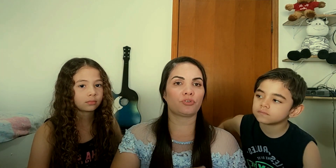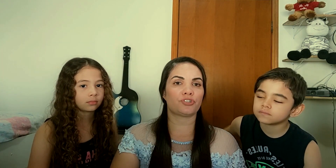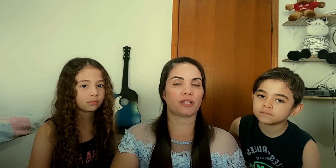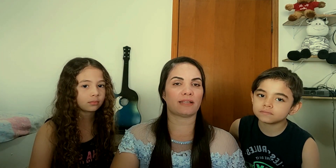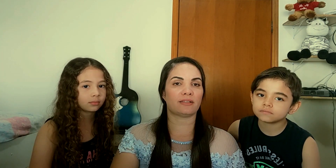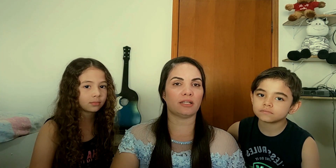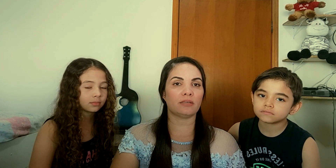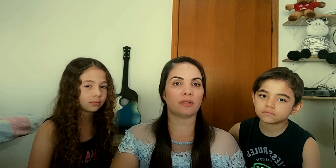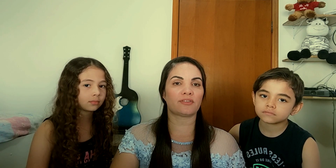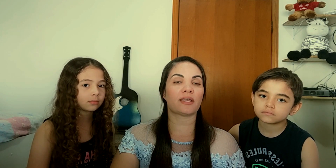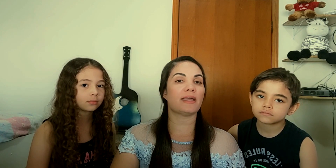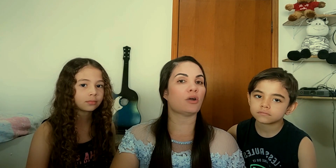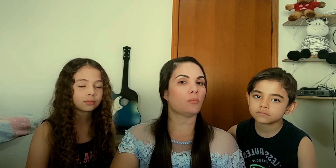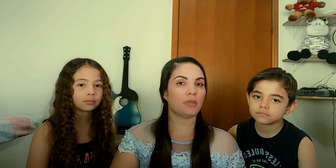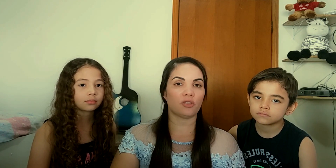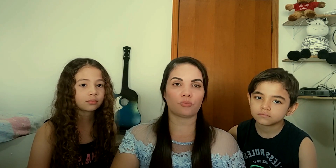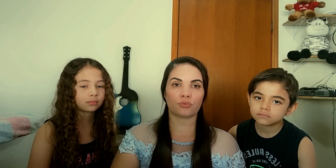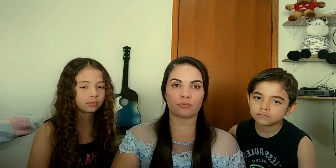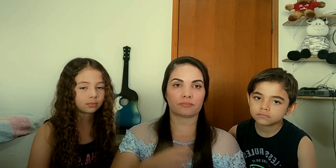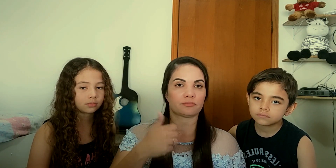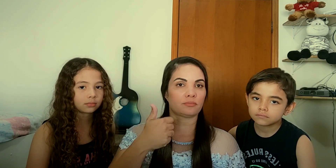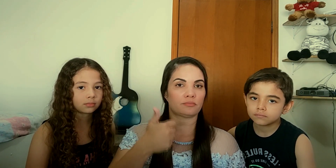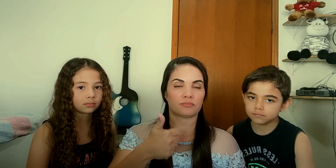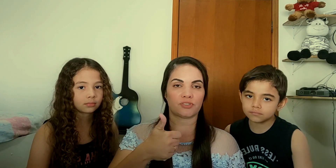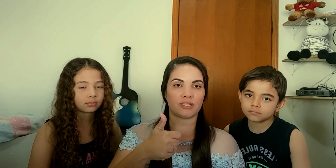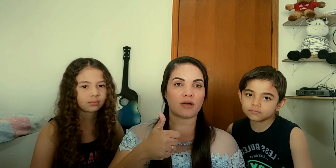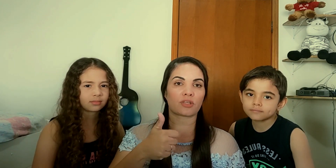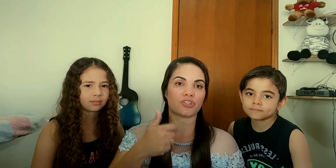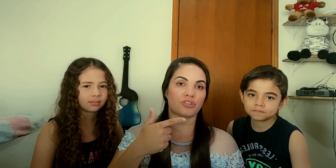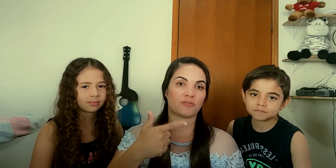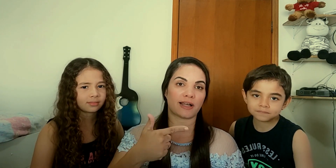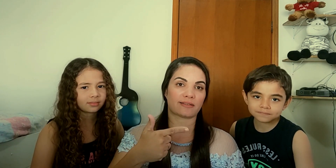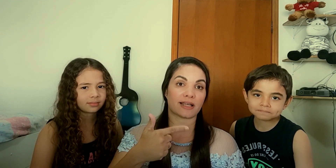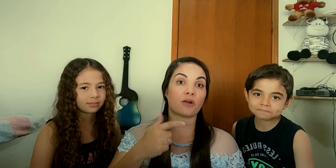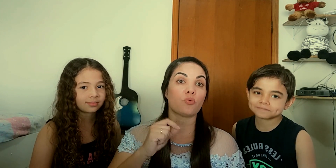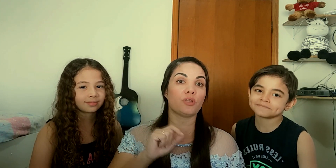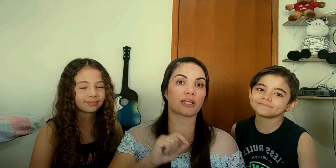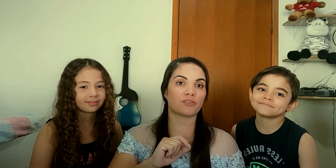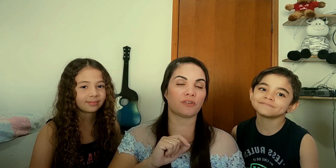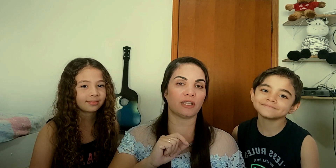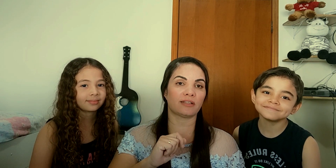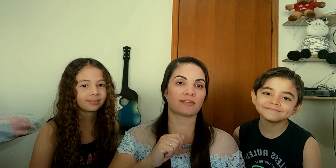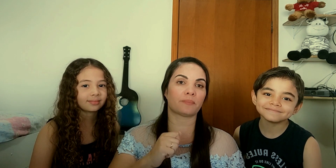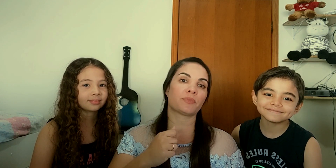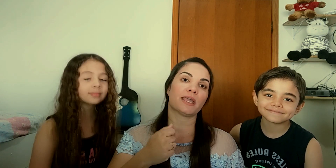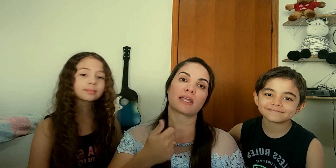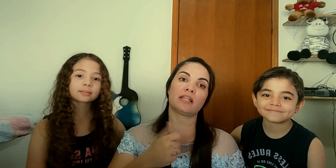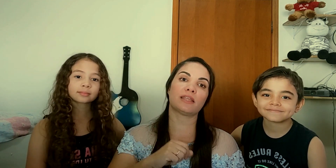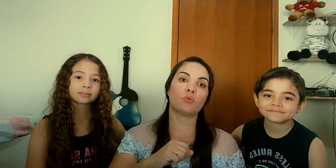ordinais em libras é o mesmo sinal que a gente faz. A única diferença é que ele tem um